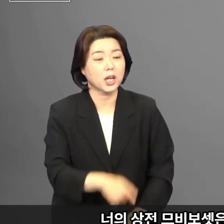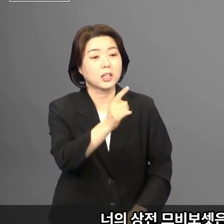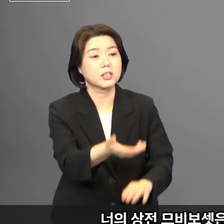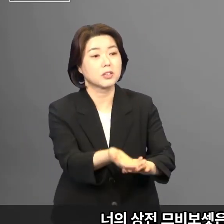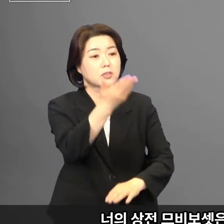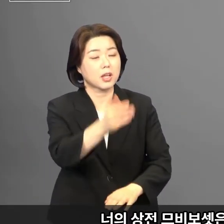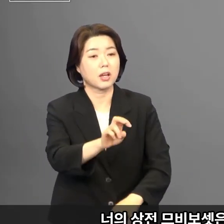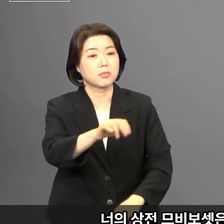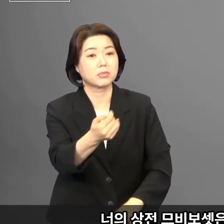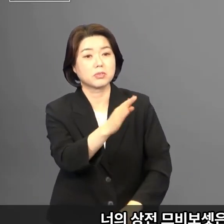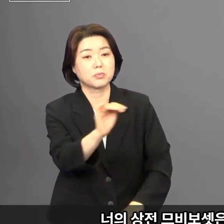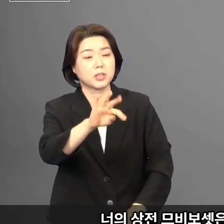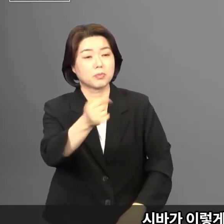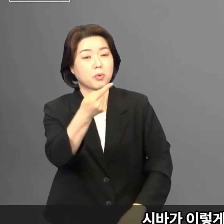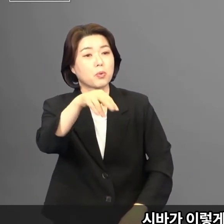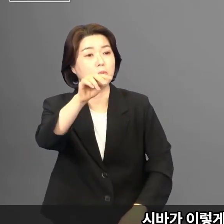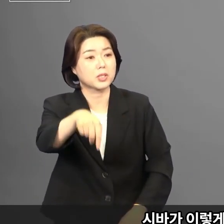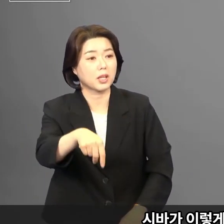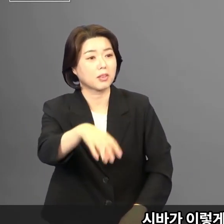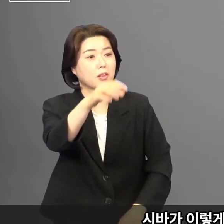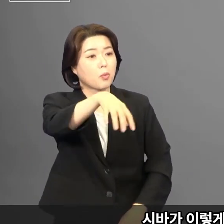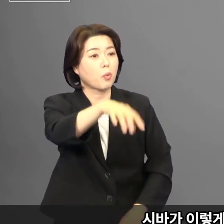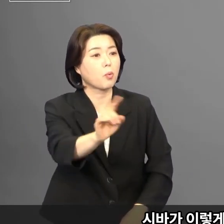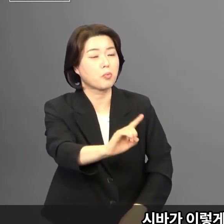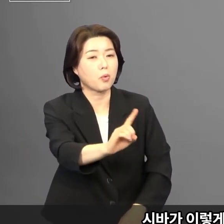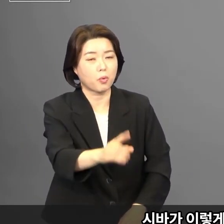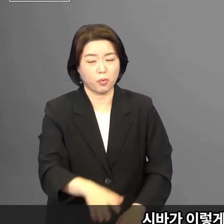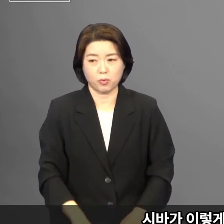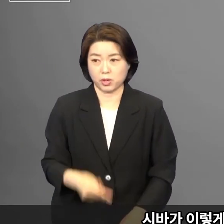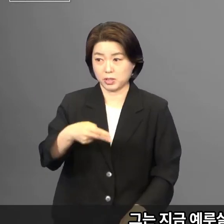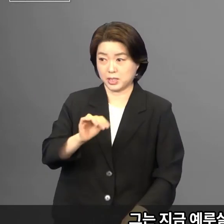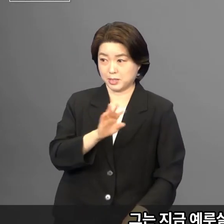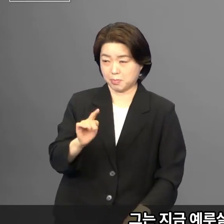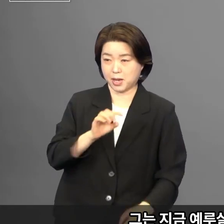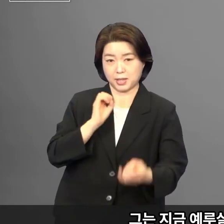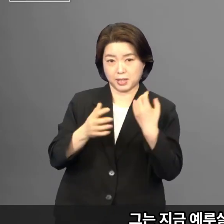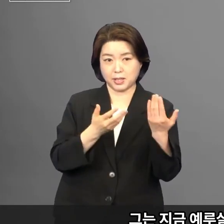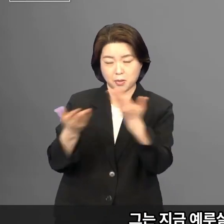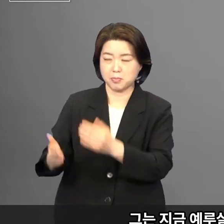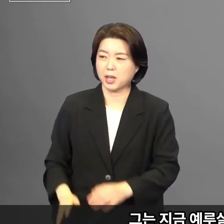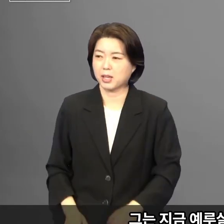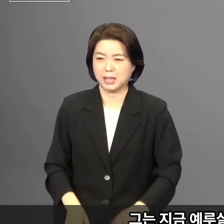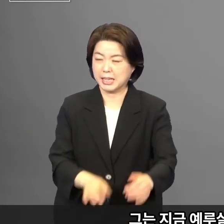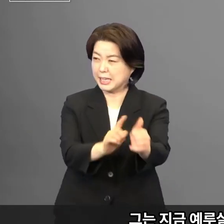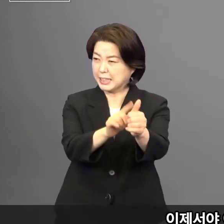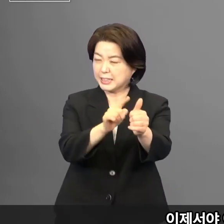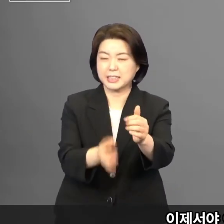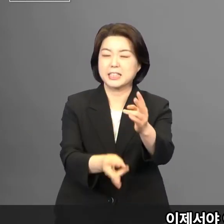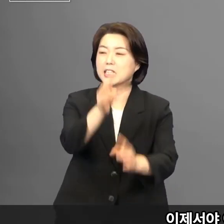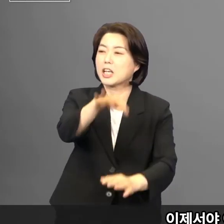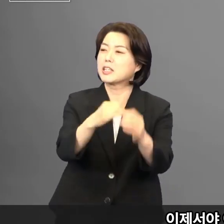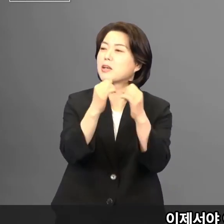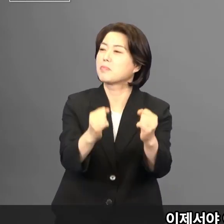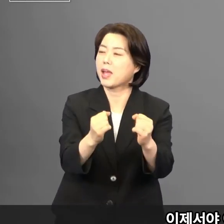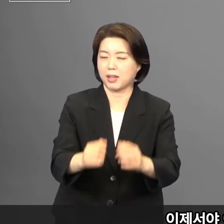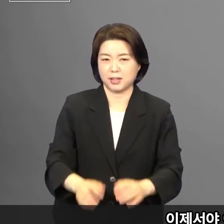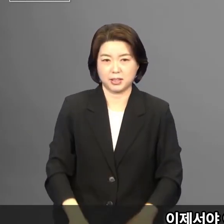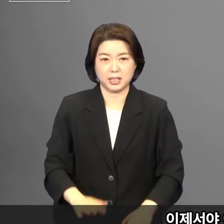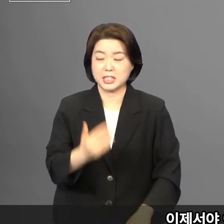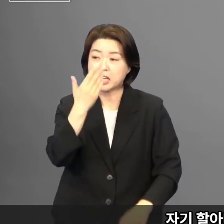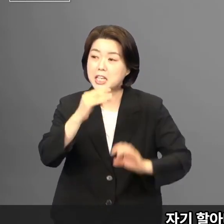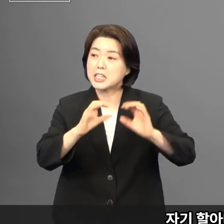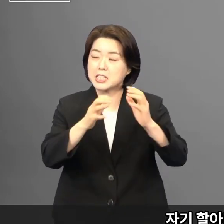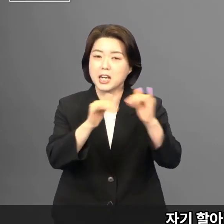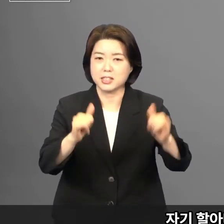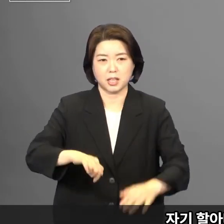어디 있느냐라고 물으니까 시바가 이렇게 얘기를 하는 거예요. 그는 지금 예루살렘에 머물러 있습니다. 이제서야 이스라엘